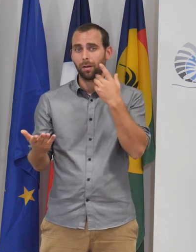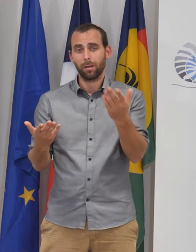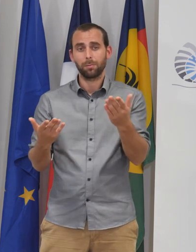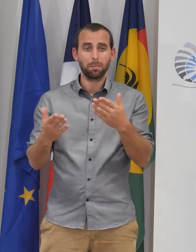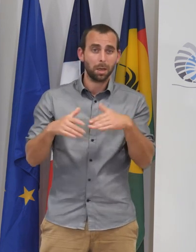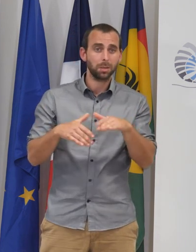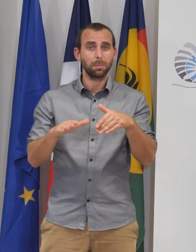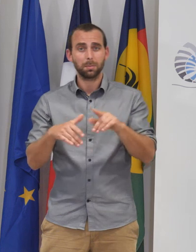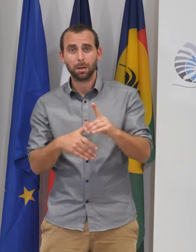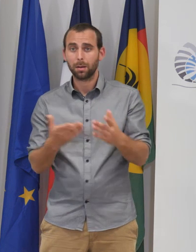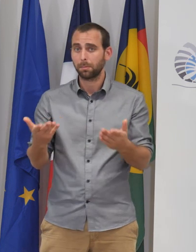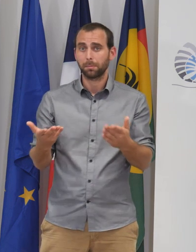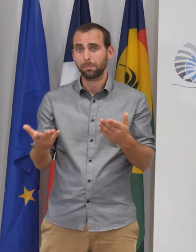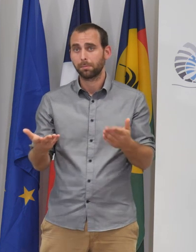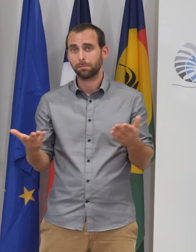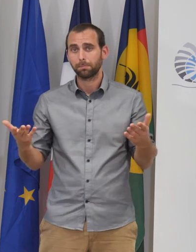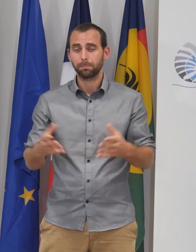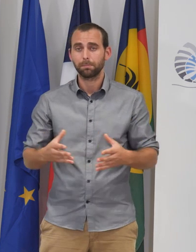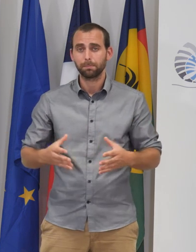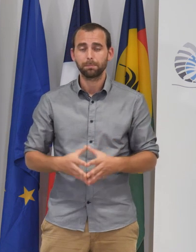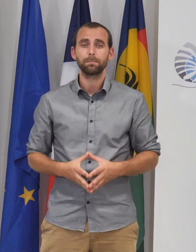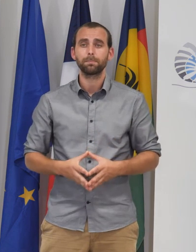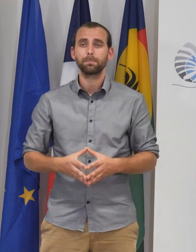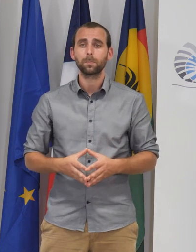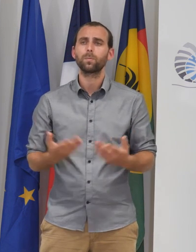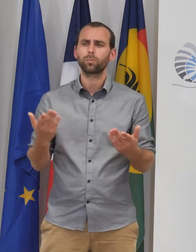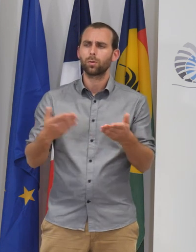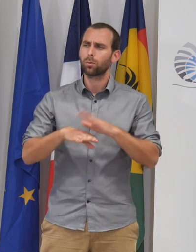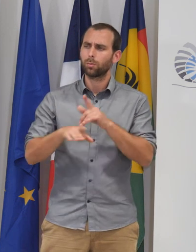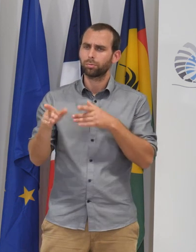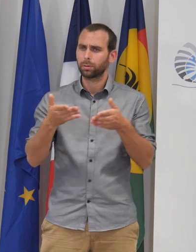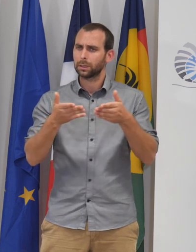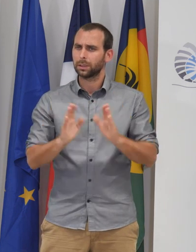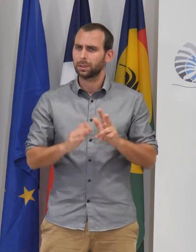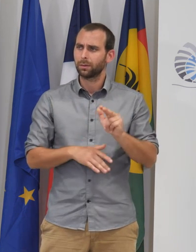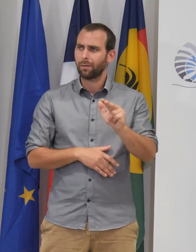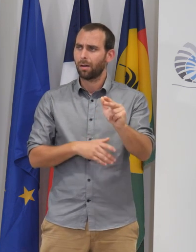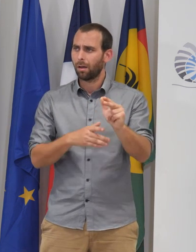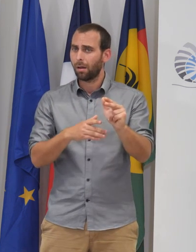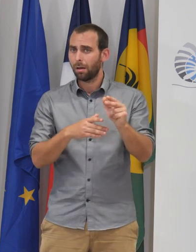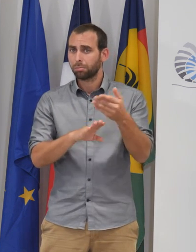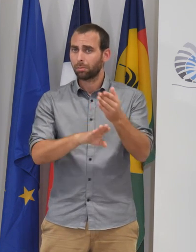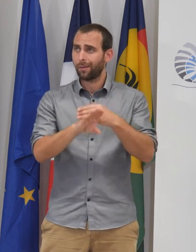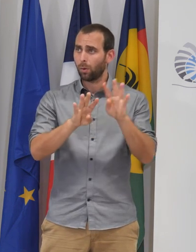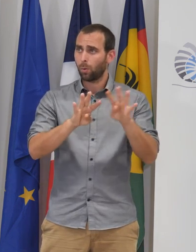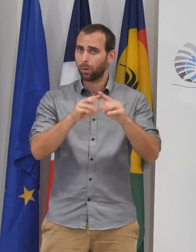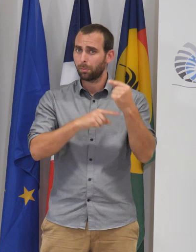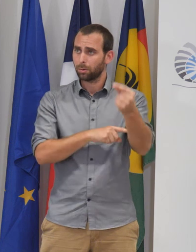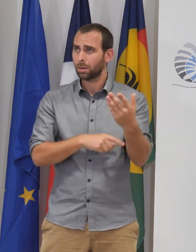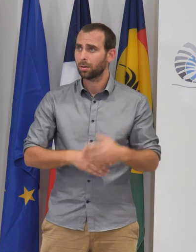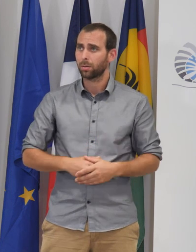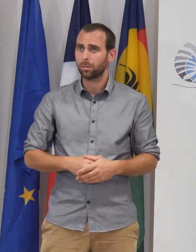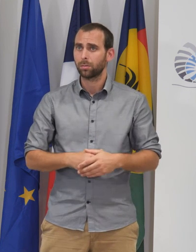probant ou pas probant. Donc, ouais. Une décision devrait malgré tout tomber d'ici le week-end prochain, en toute logique. Le week-end